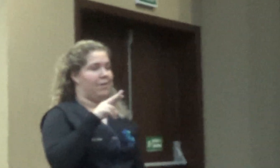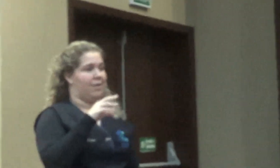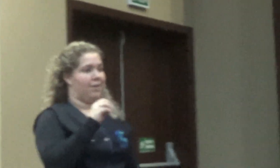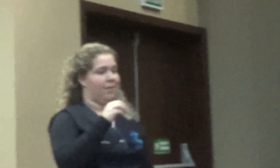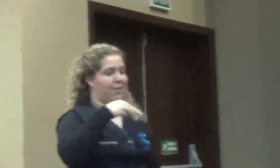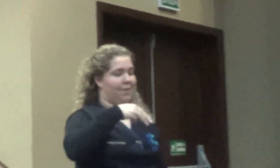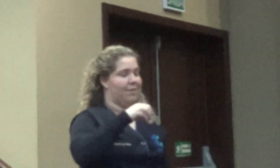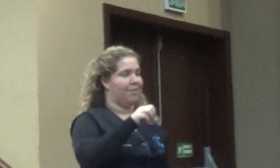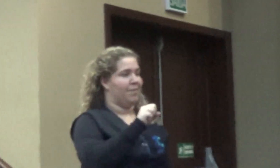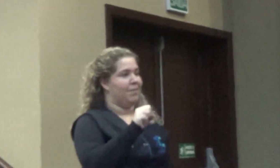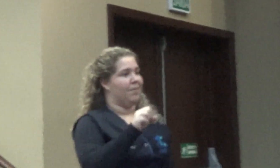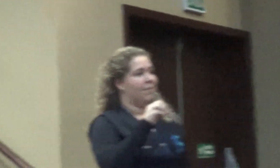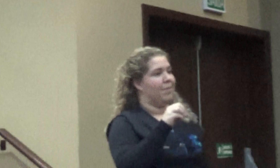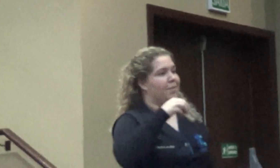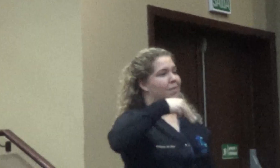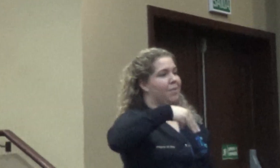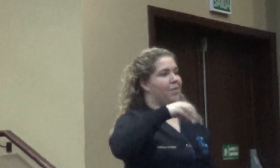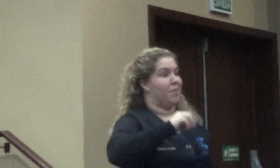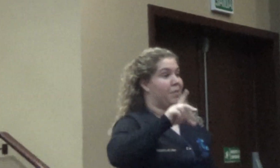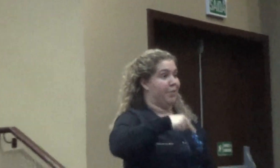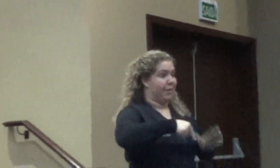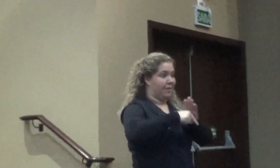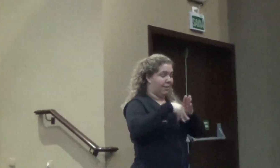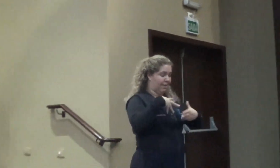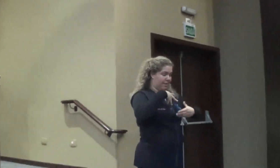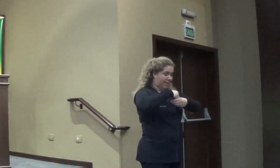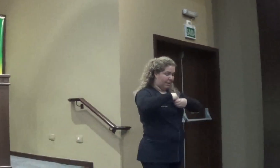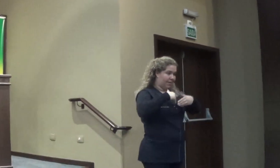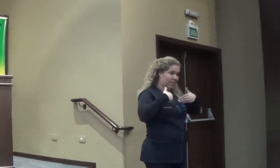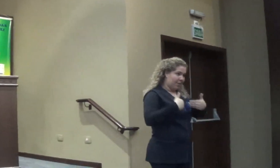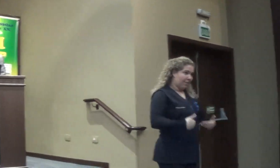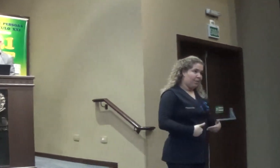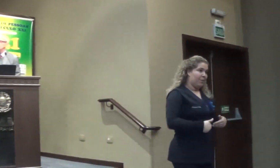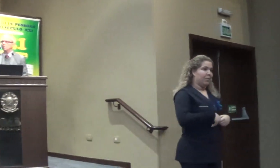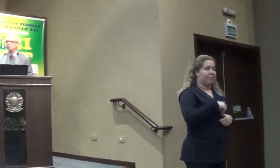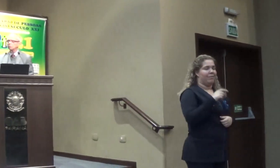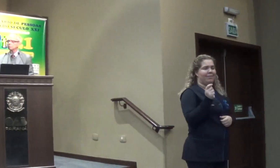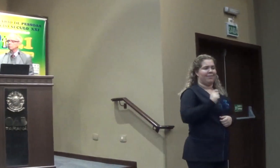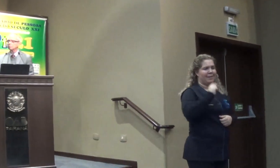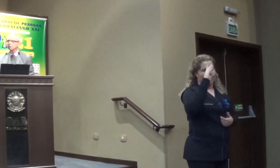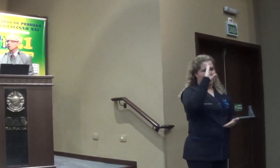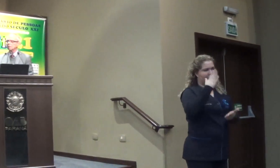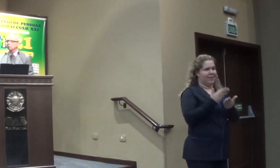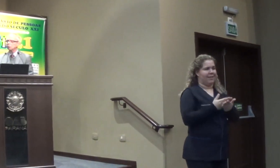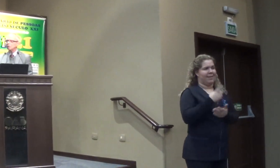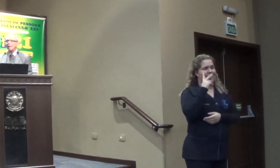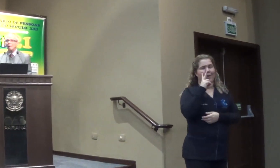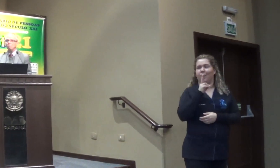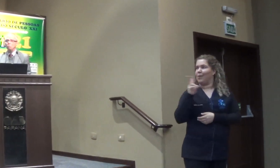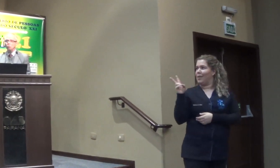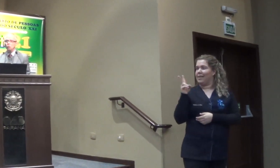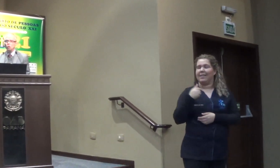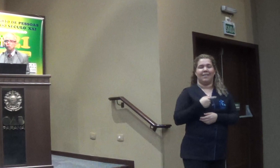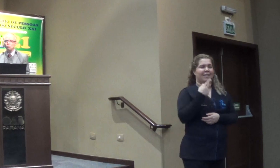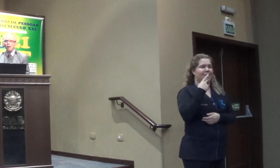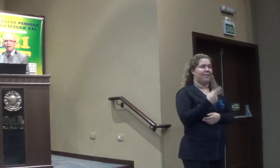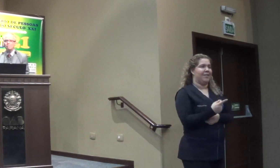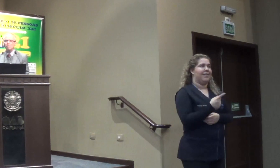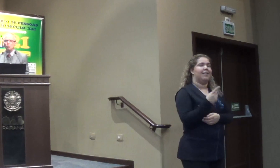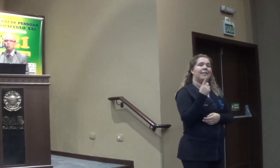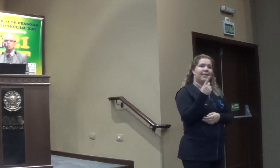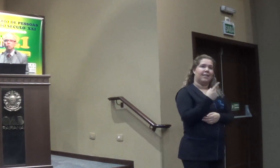tem dentro. É uma coisa tão espetacular que não dá para acreditar que não existe Deus. Porque é